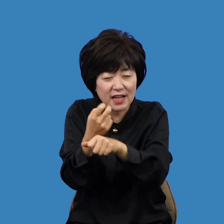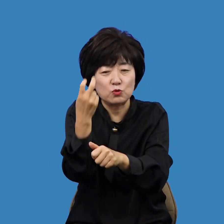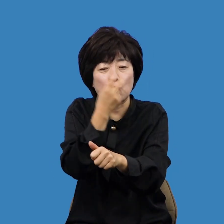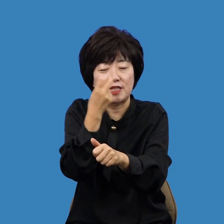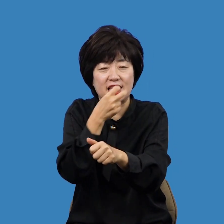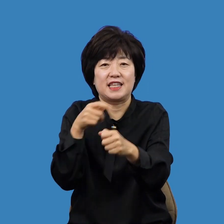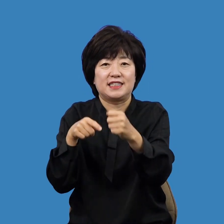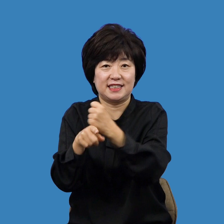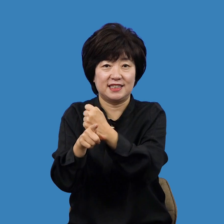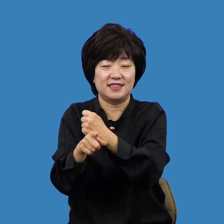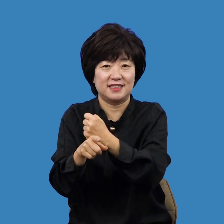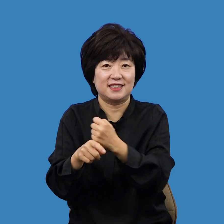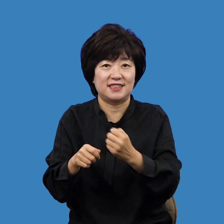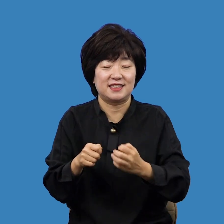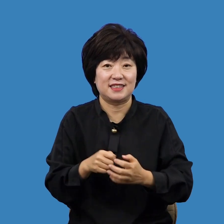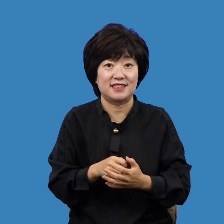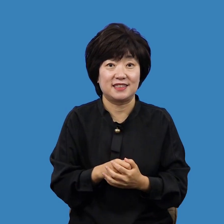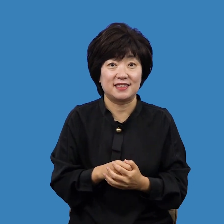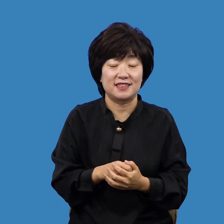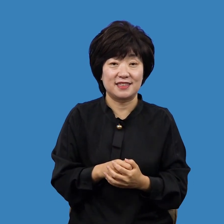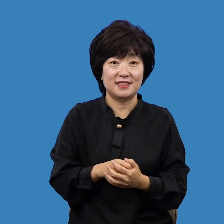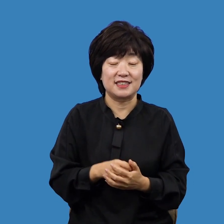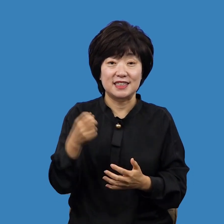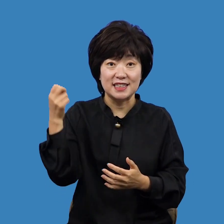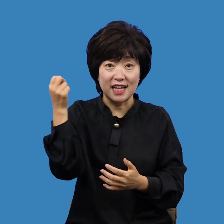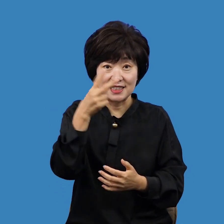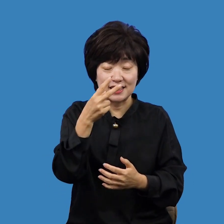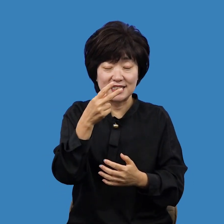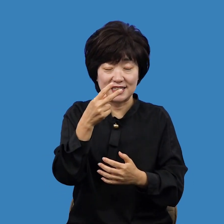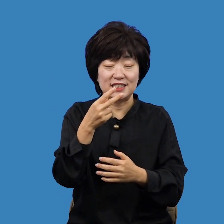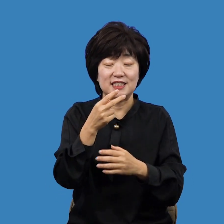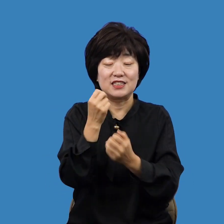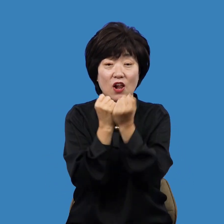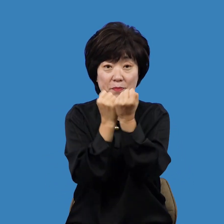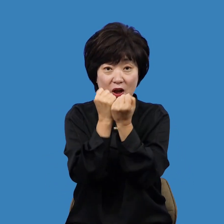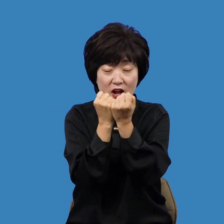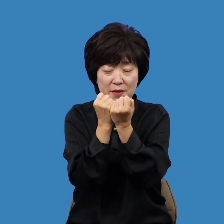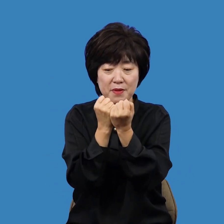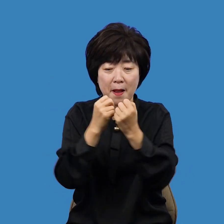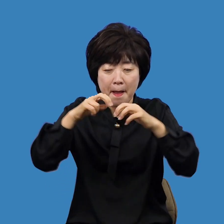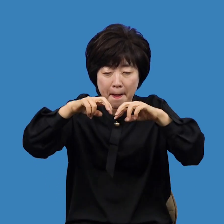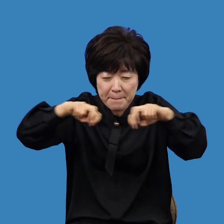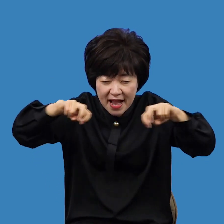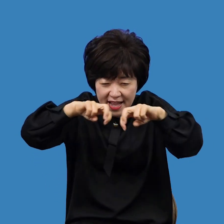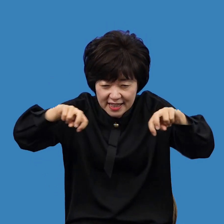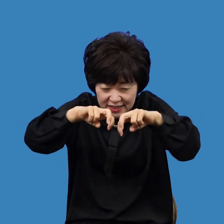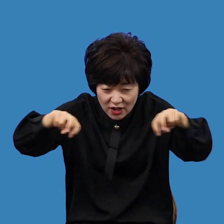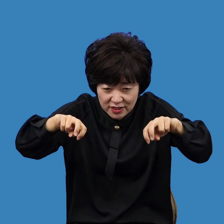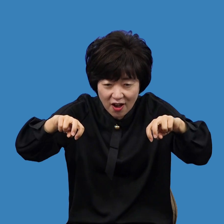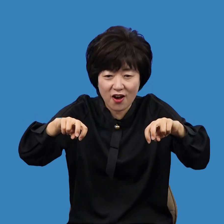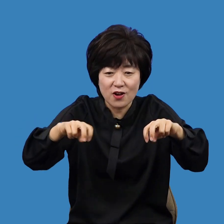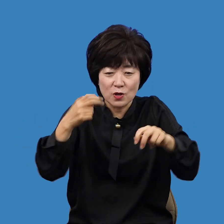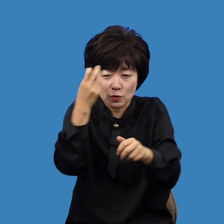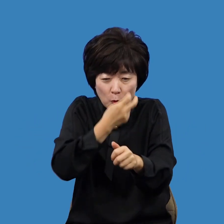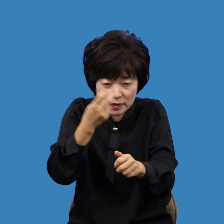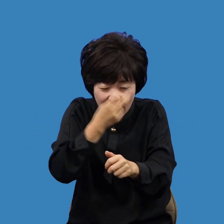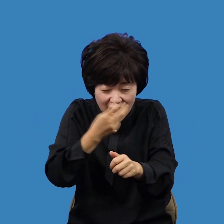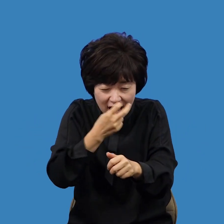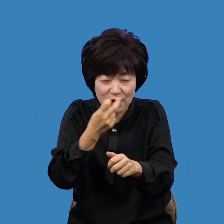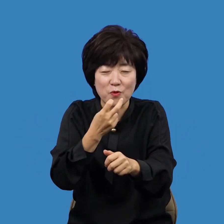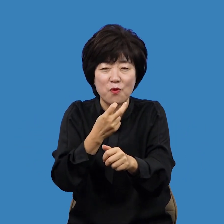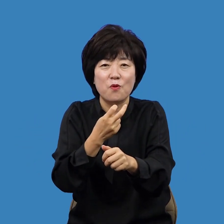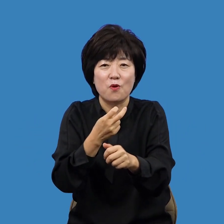이런 의미예요. 자, 그래서 이것을 다시 풀어서 말하면 파헤쳐서 조사하고 연구하는 거예요. 근데